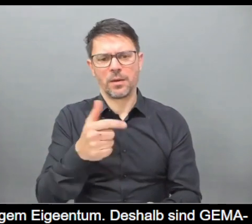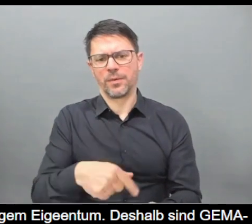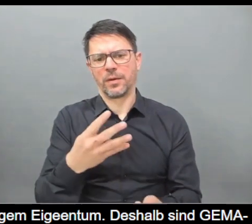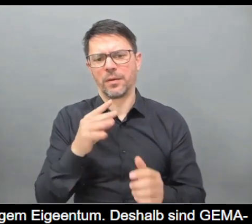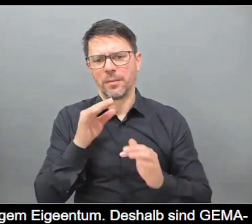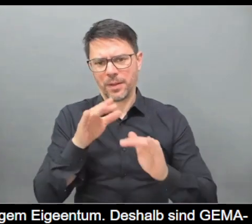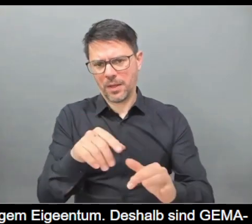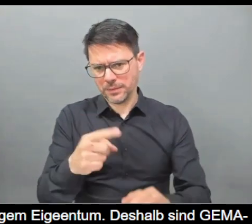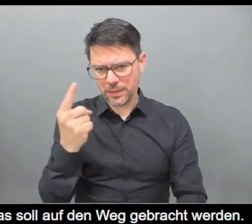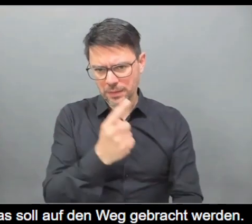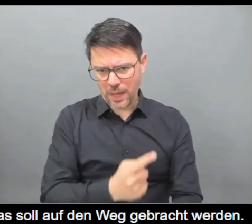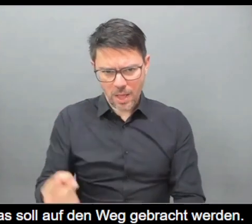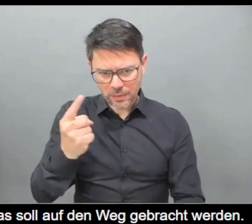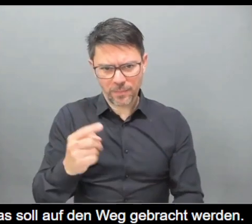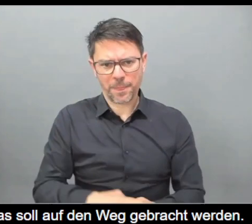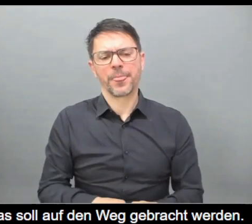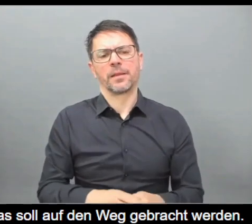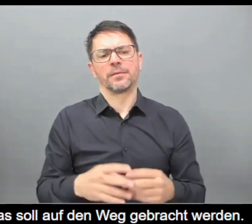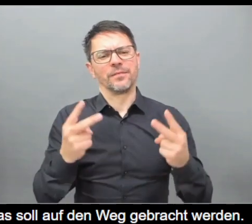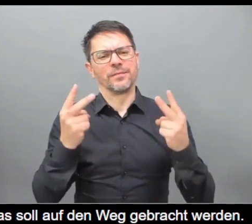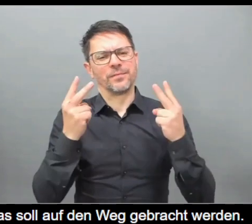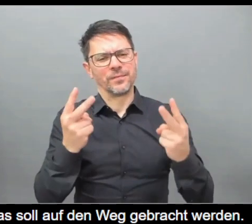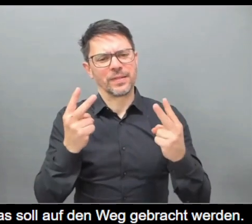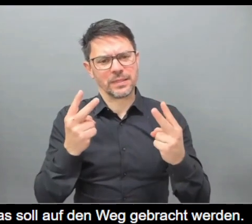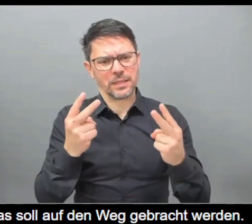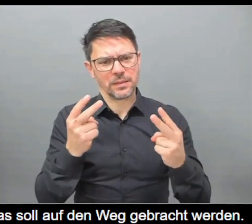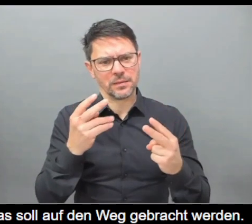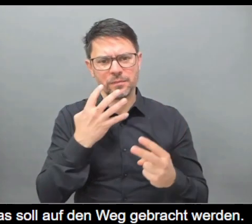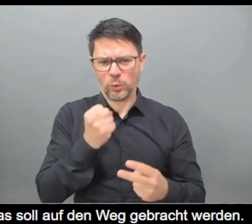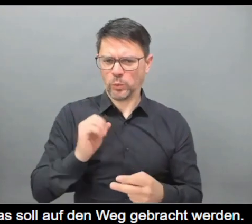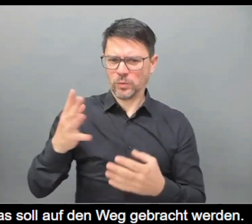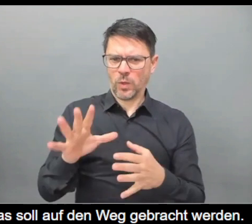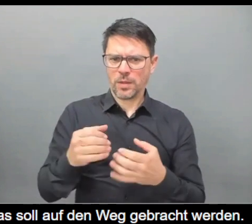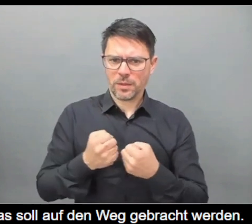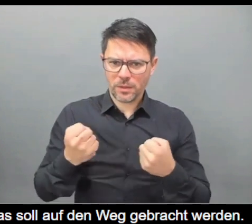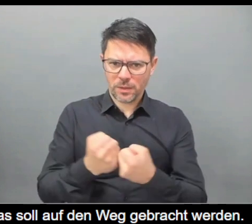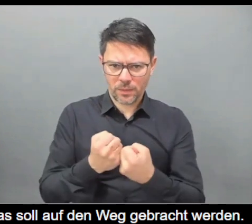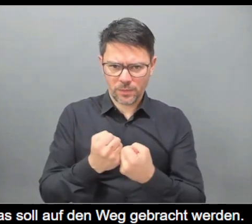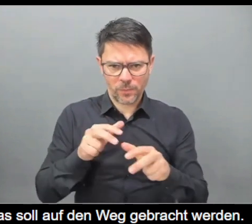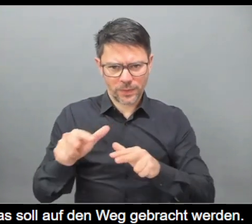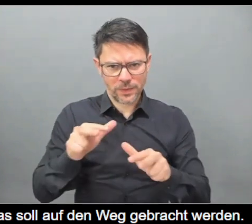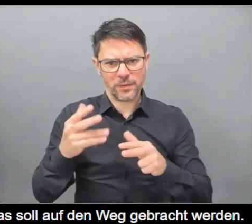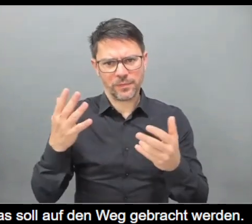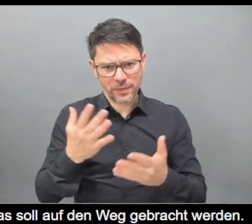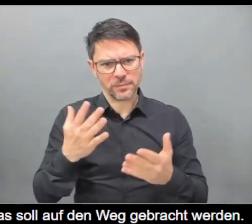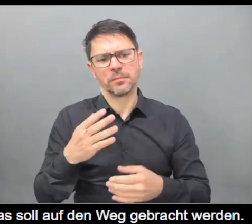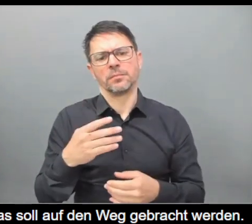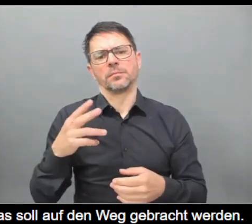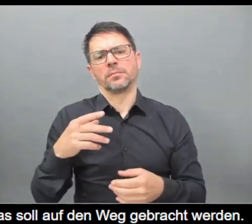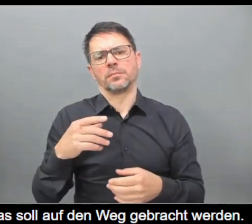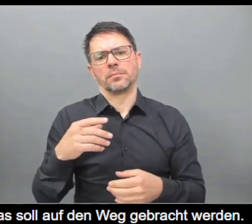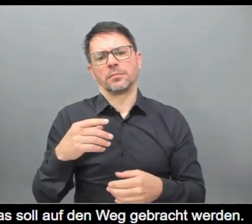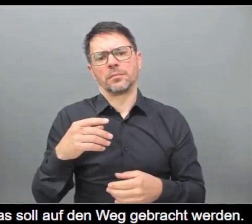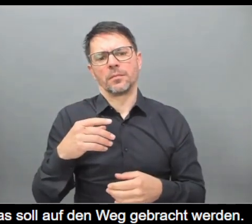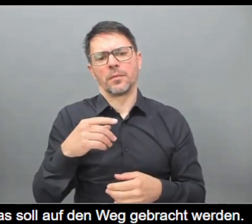betrifft, freuen wir uns auf die Münchner Sicherheitskonferenz, die am Freitag offiziell startet. Inoffizielle Kick-Off war ja bereits gestern in